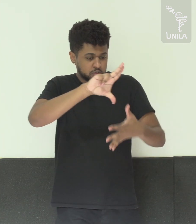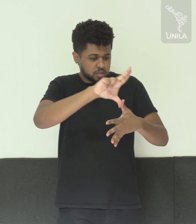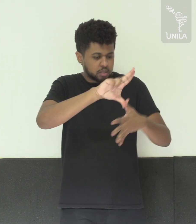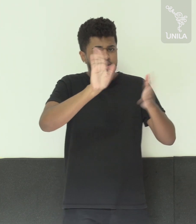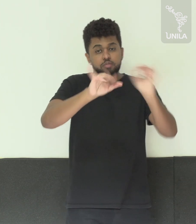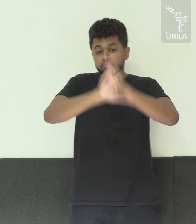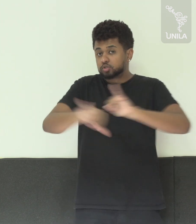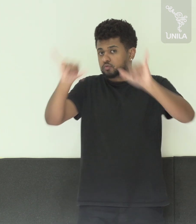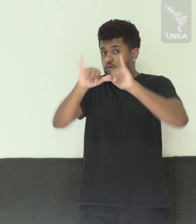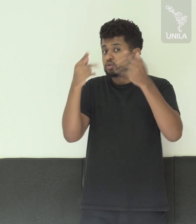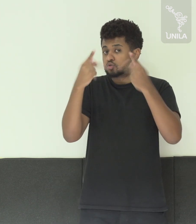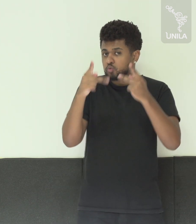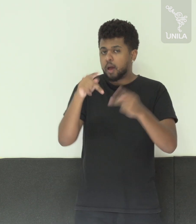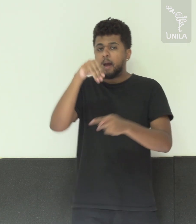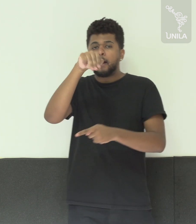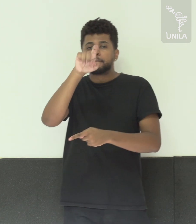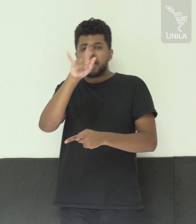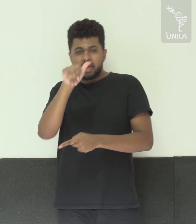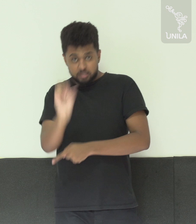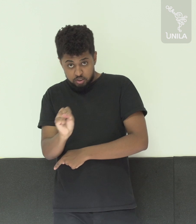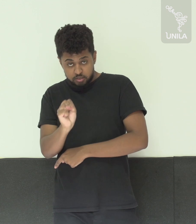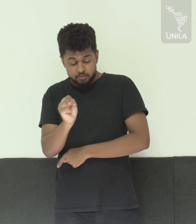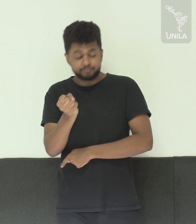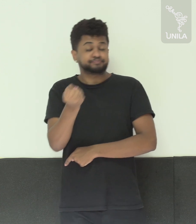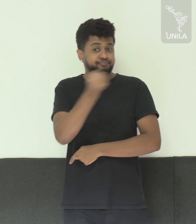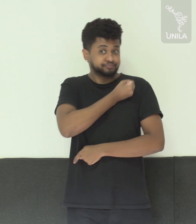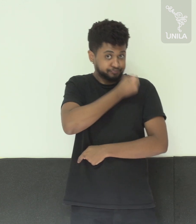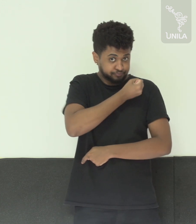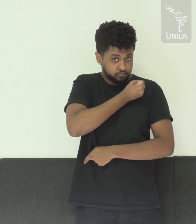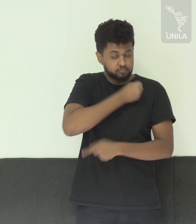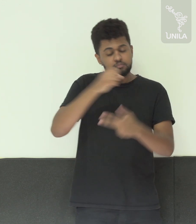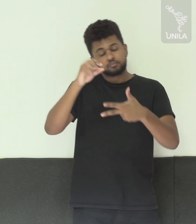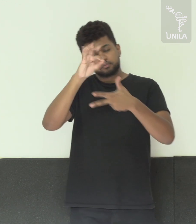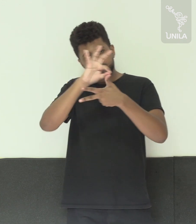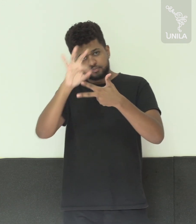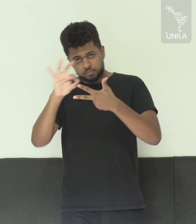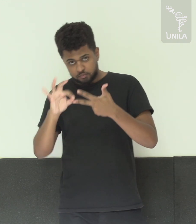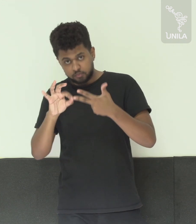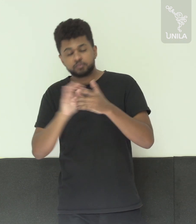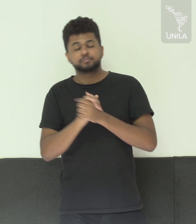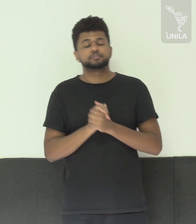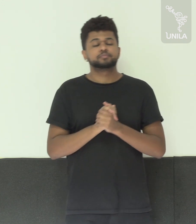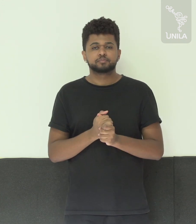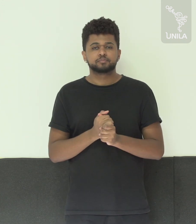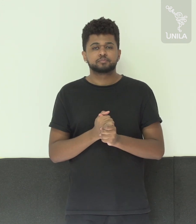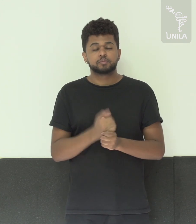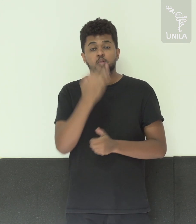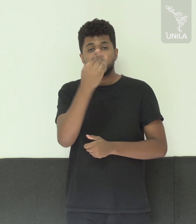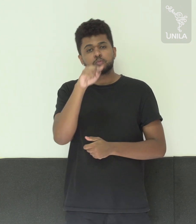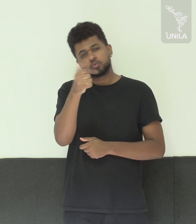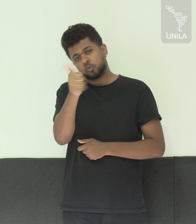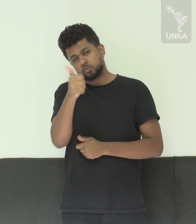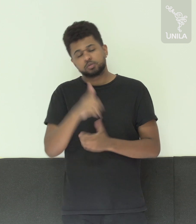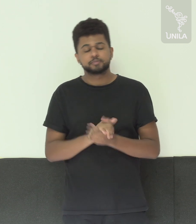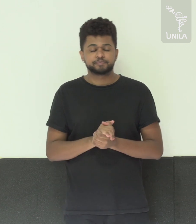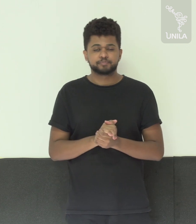a divulgar as suas médias obtidas na prova do Exame Nacional do Ensino Médio, ENEM.